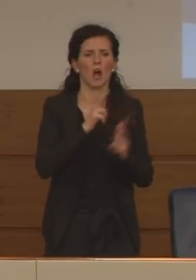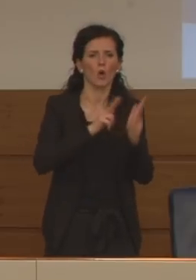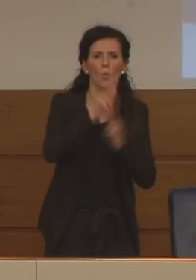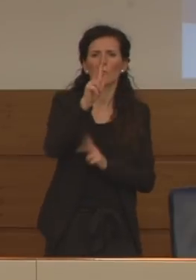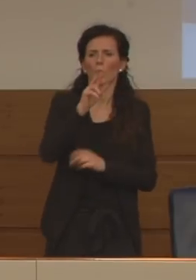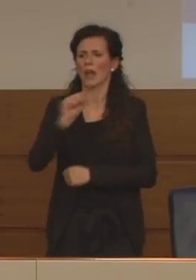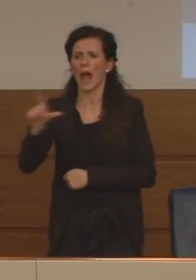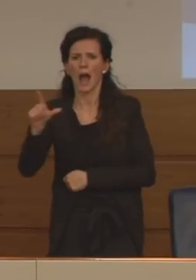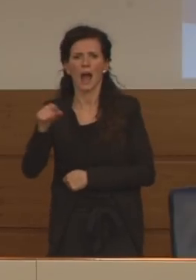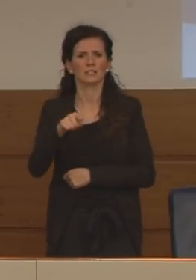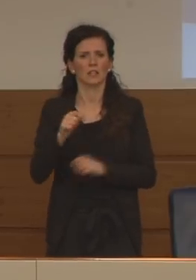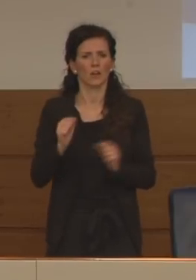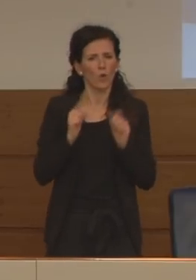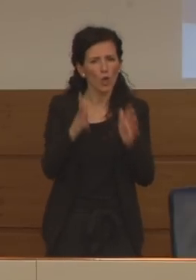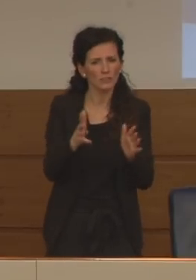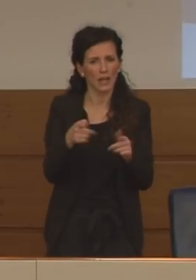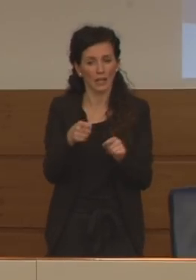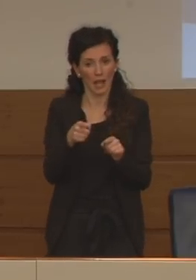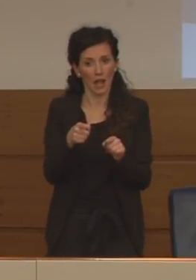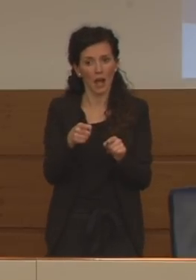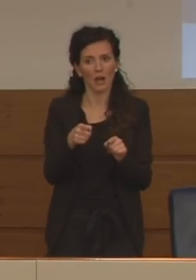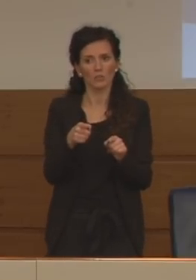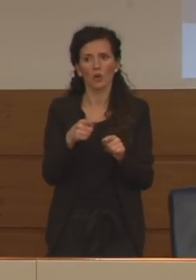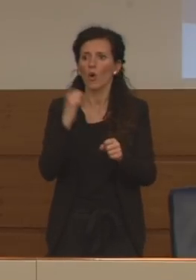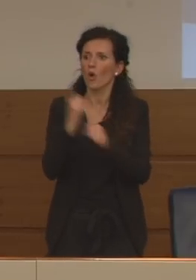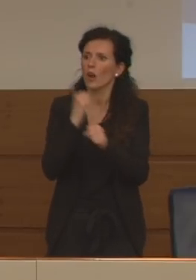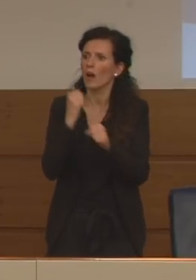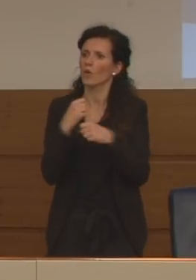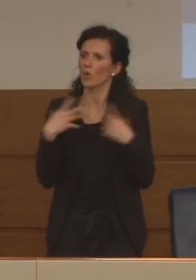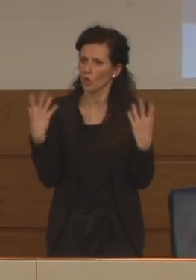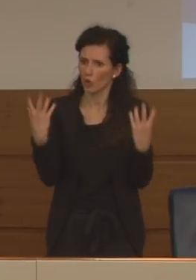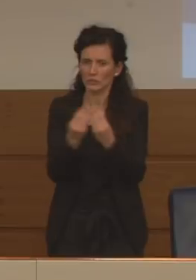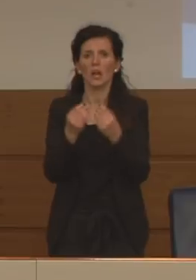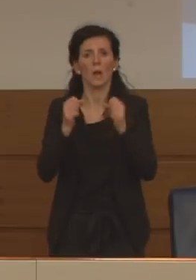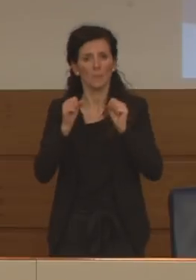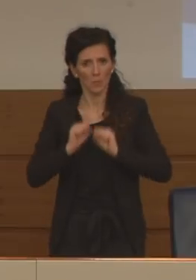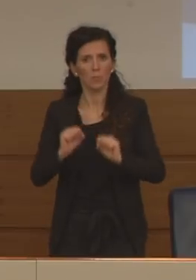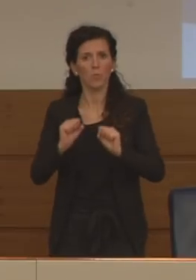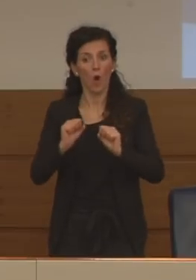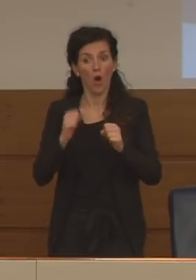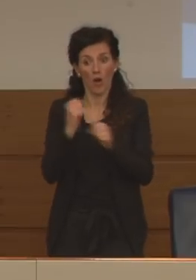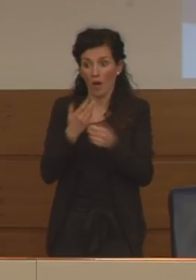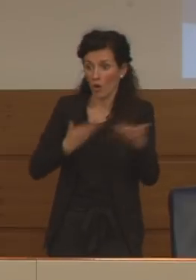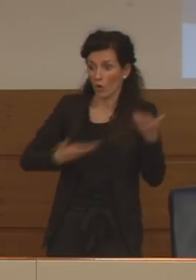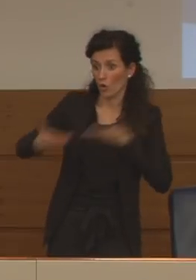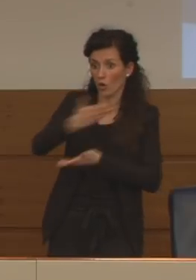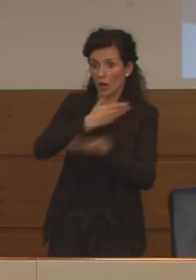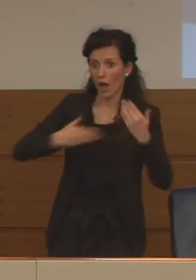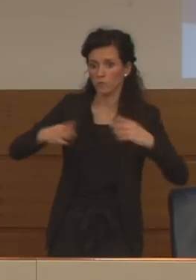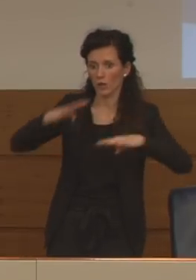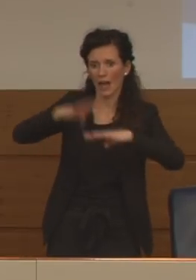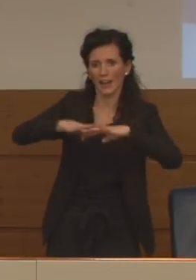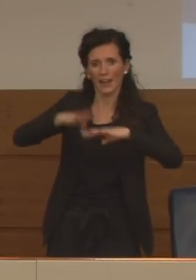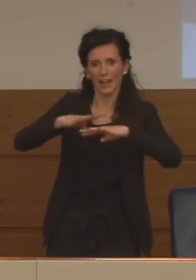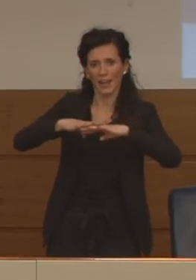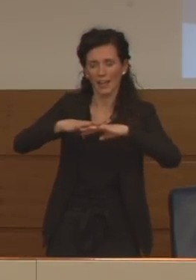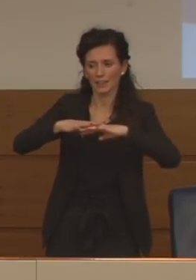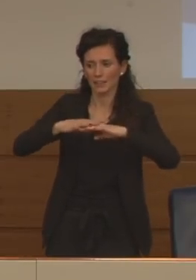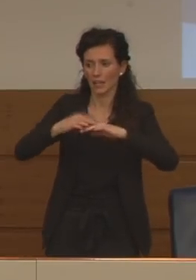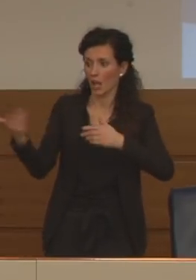all'easa tutte volontariati non debbano lavorare assieme per creare quella rete quel network di